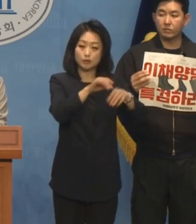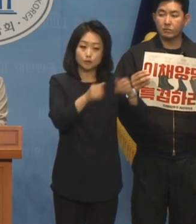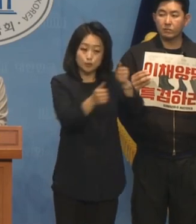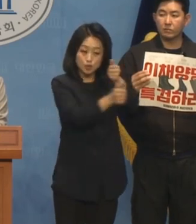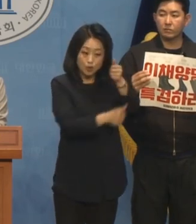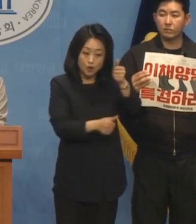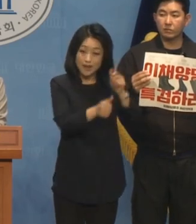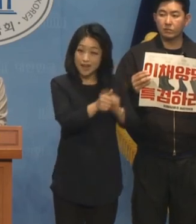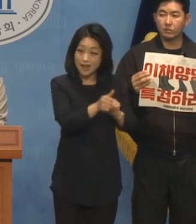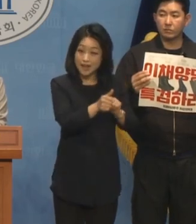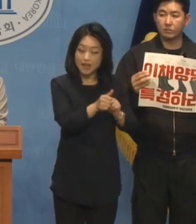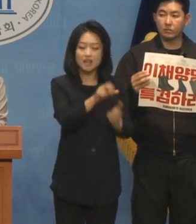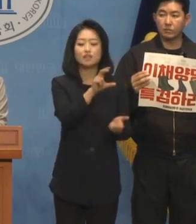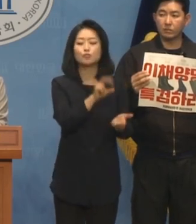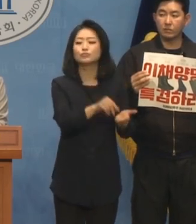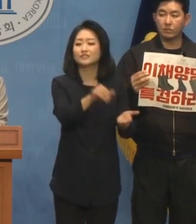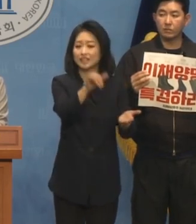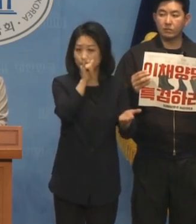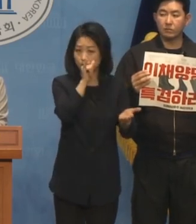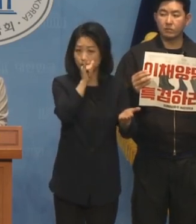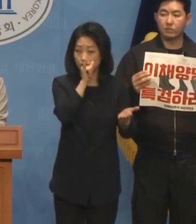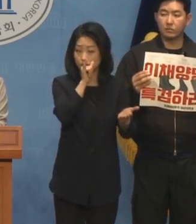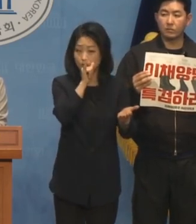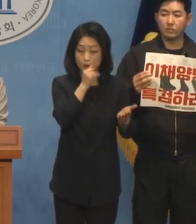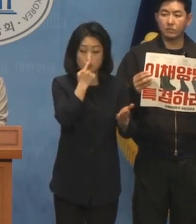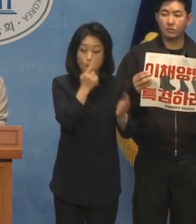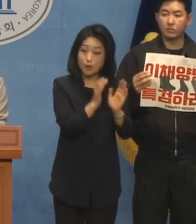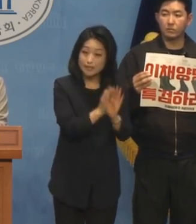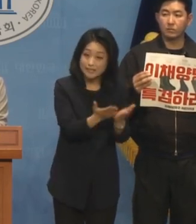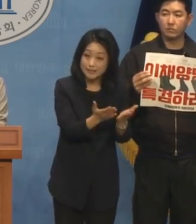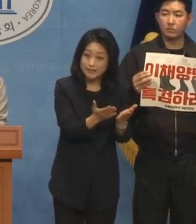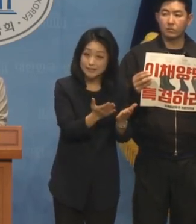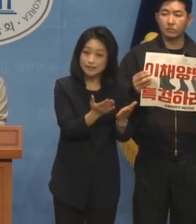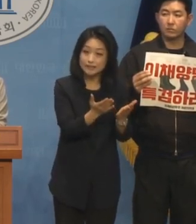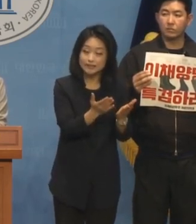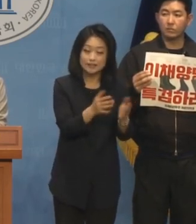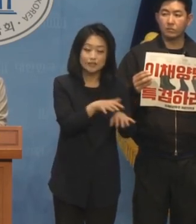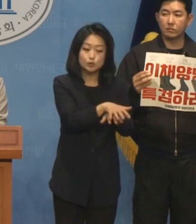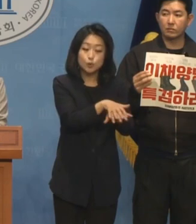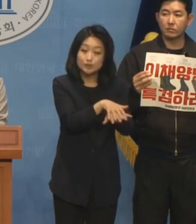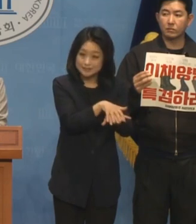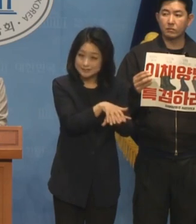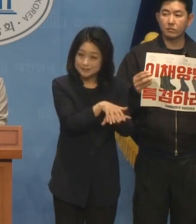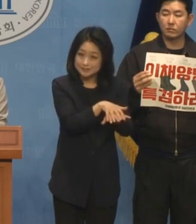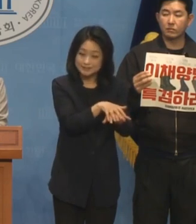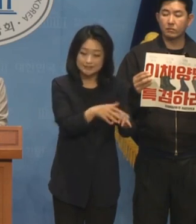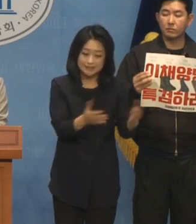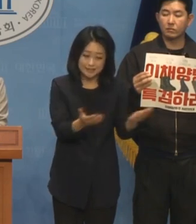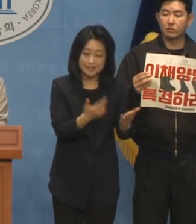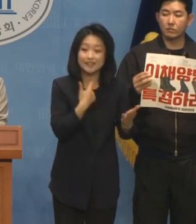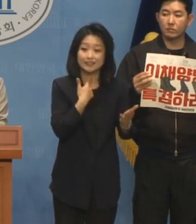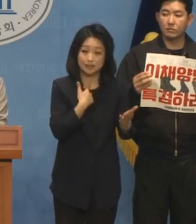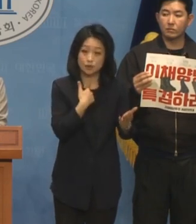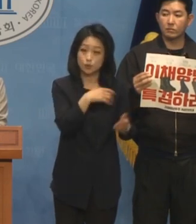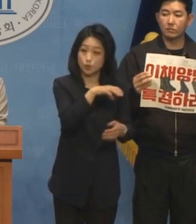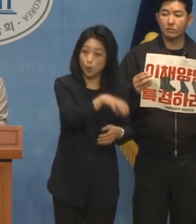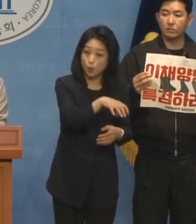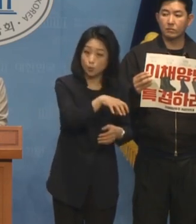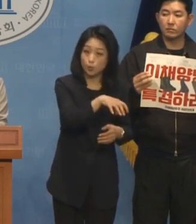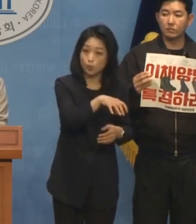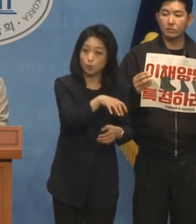말씀드리겠습니다이 분들은 본인들이 있던 조직 본인들의 당사자